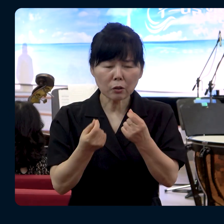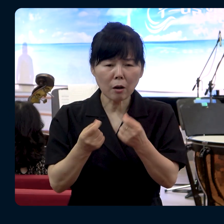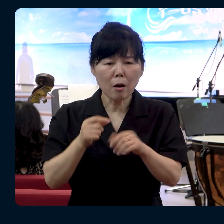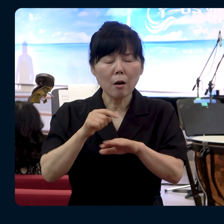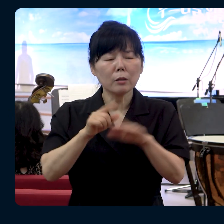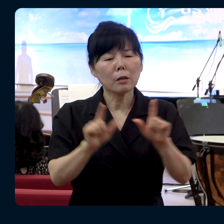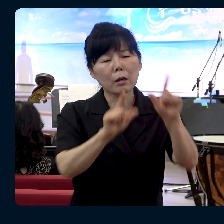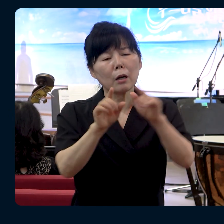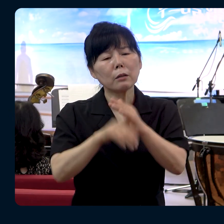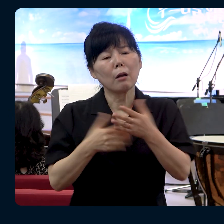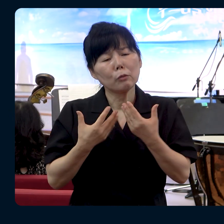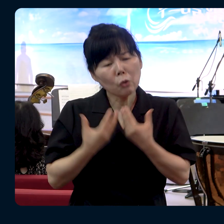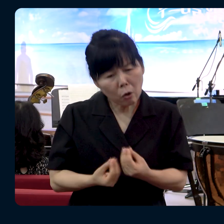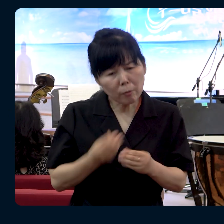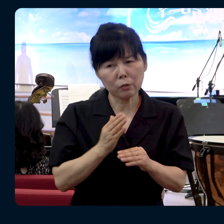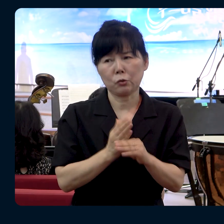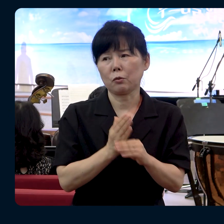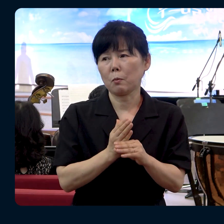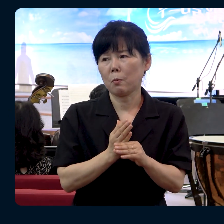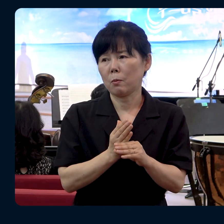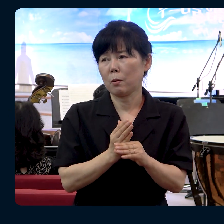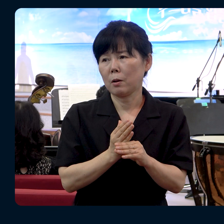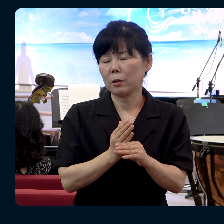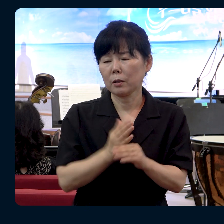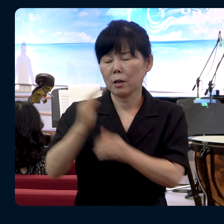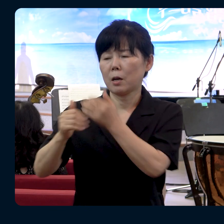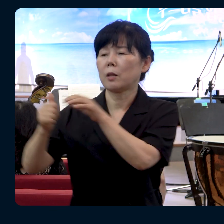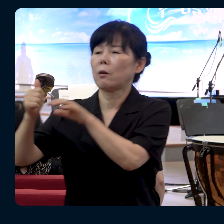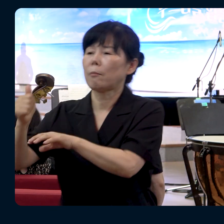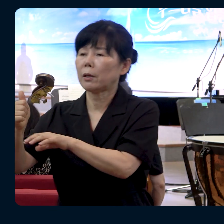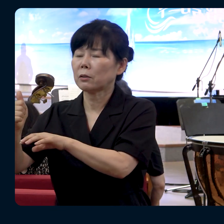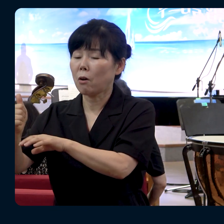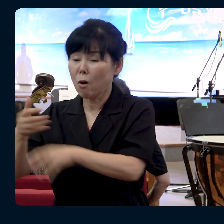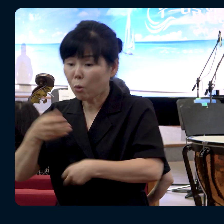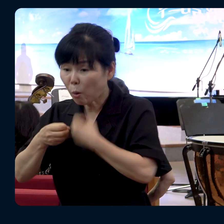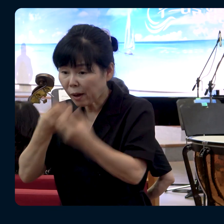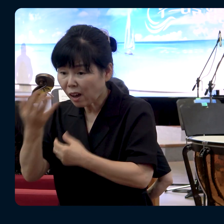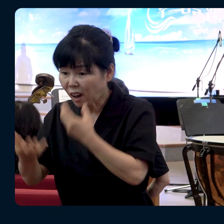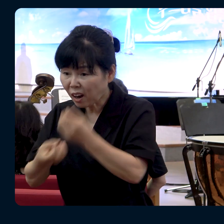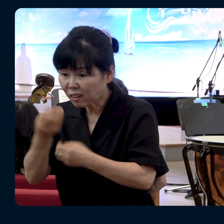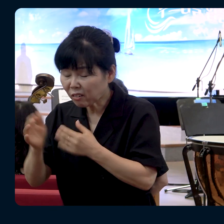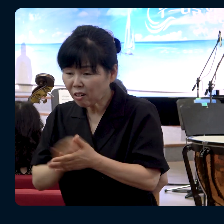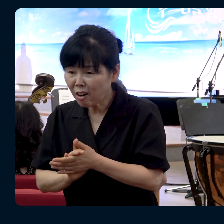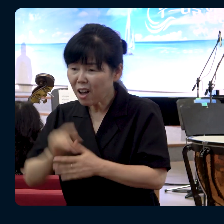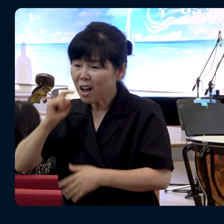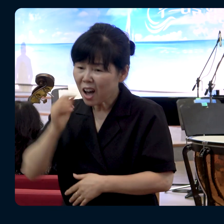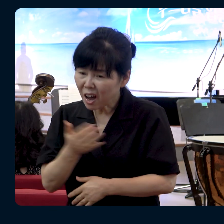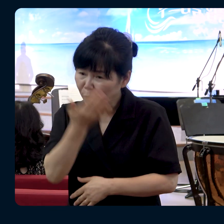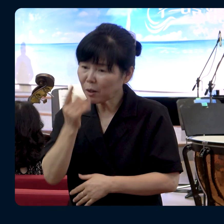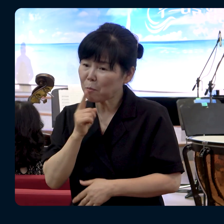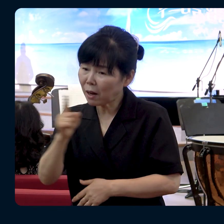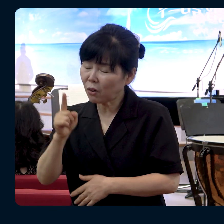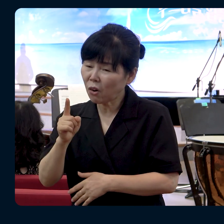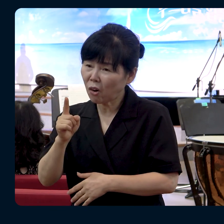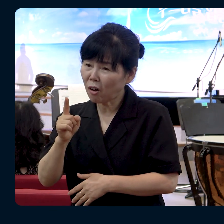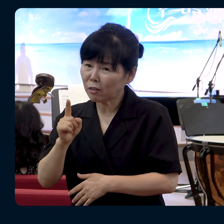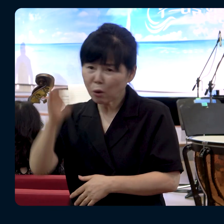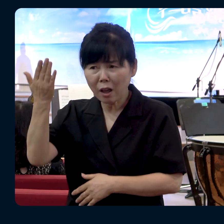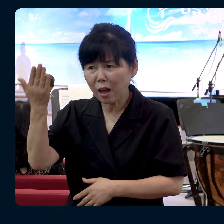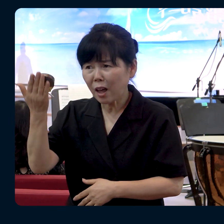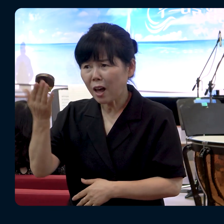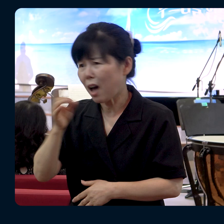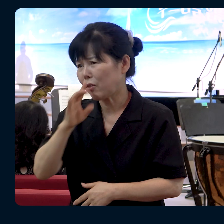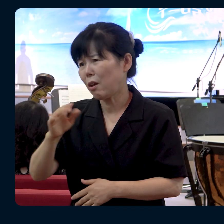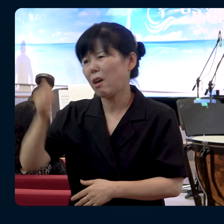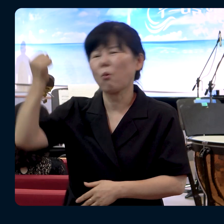그래서 하나님 앞에 나아갔는데 그렇게 아름다운 말을 하기가 힘든 상황이 있어요. 그럼 하나님 앞에